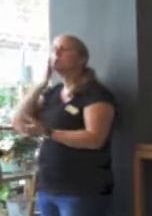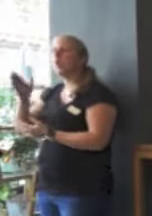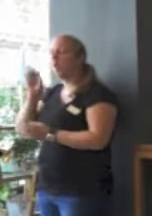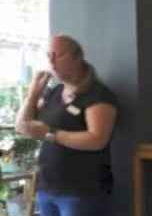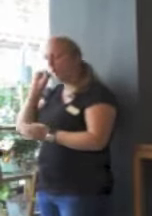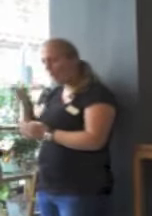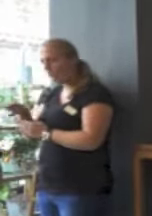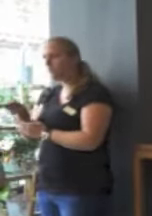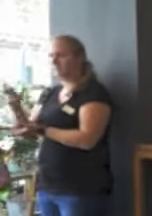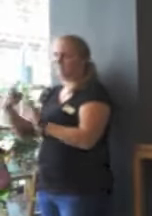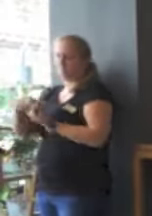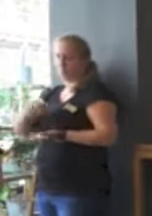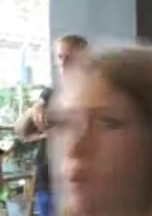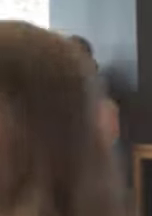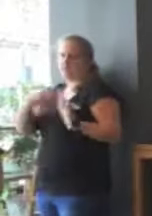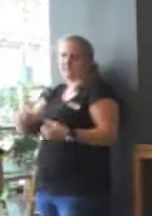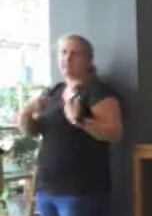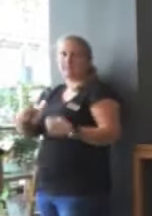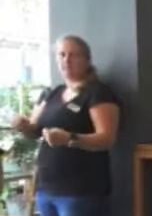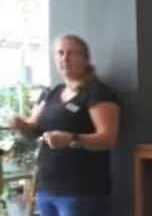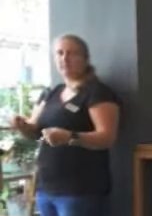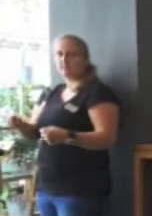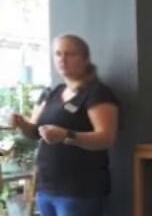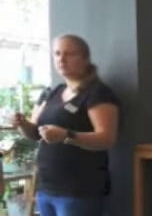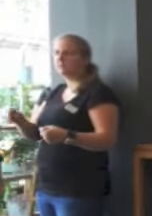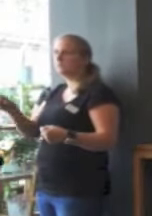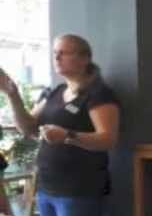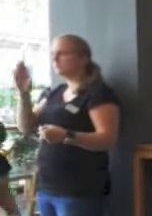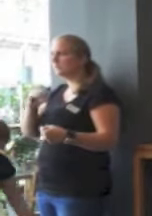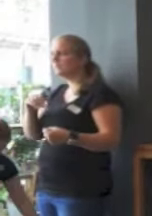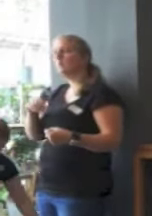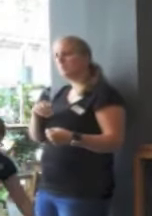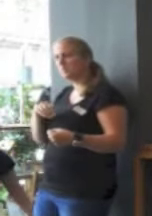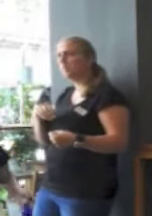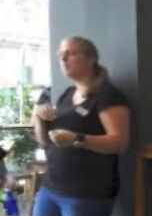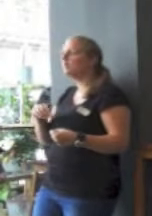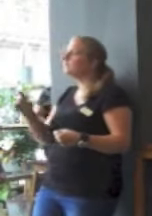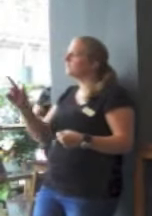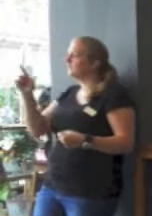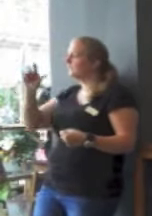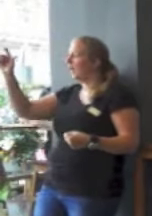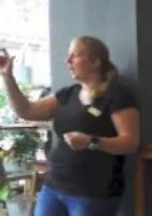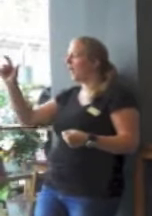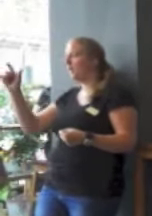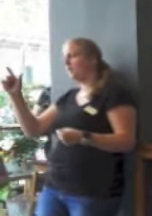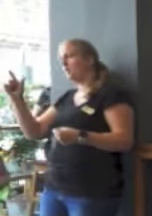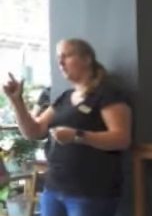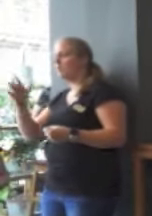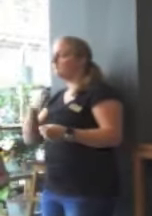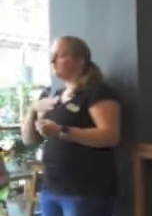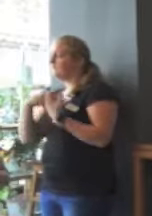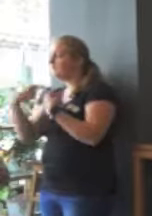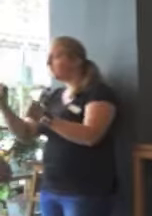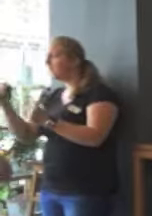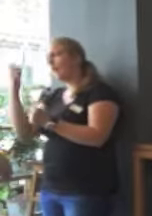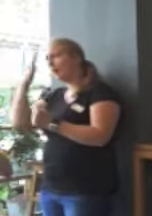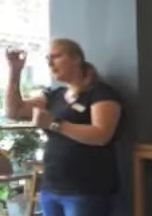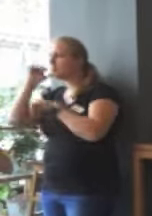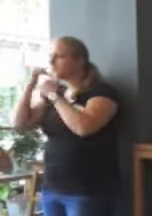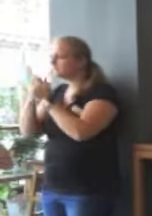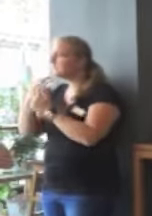det är i kommunal verksamhet. Men det kommer sådana här slämma privata företag in och driver äldreomsorg och